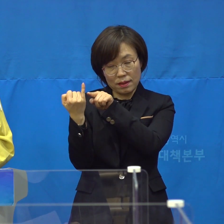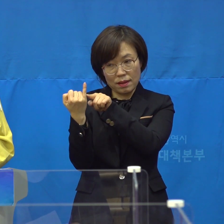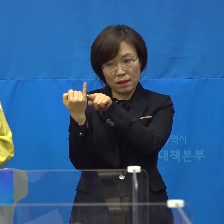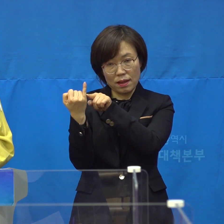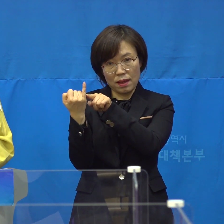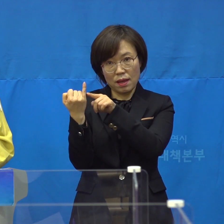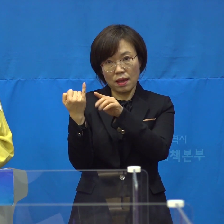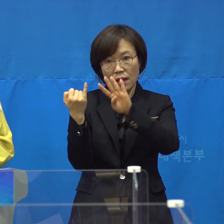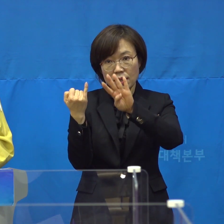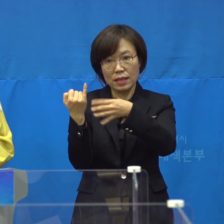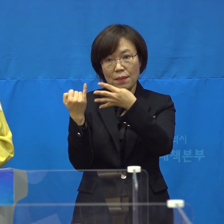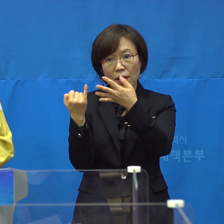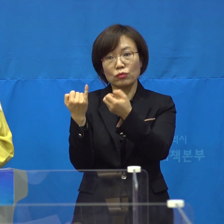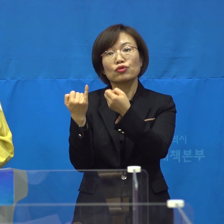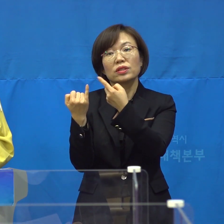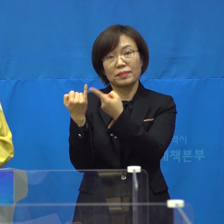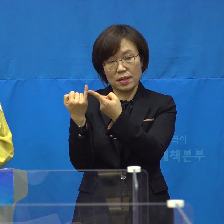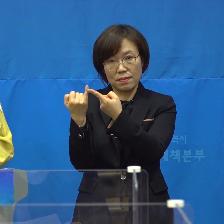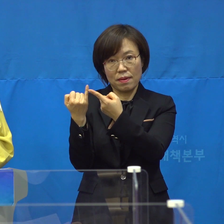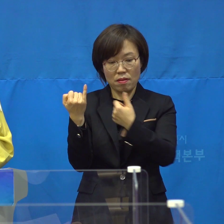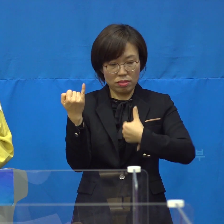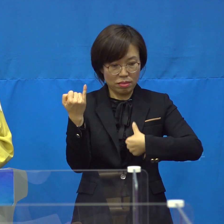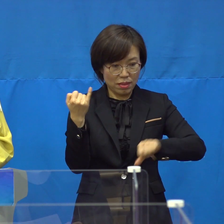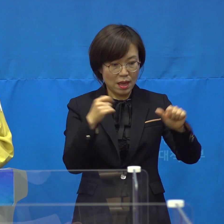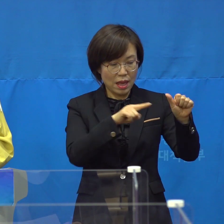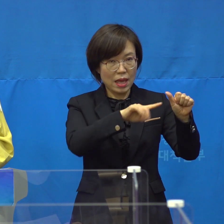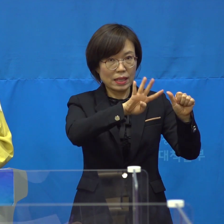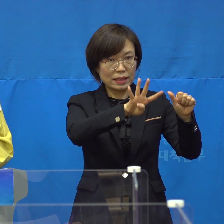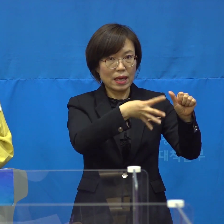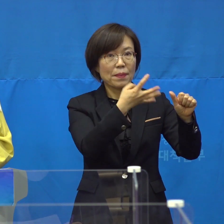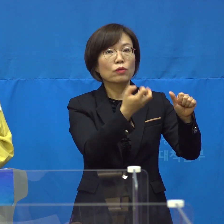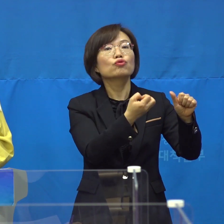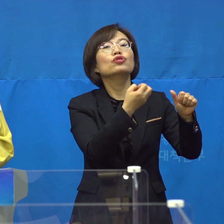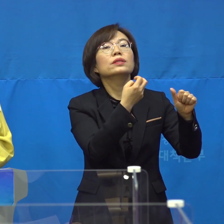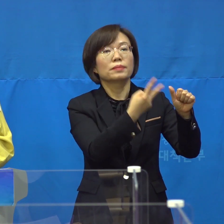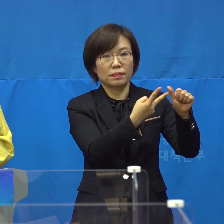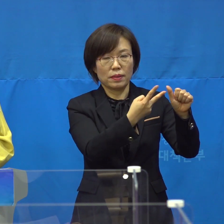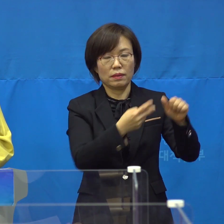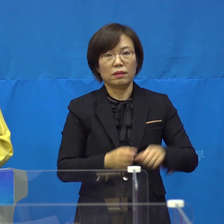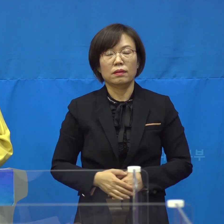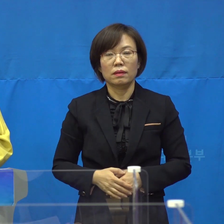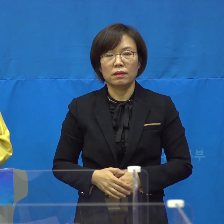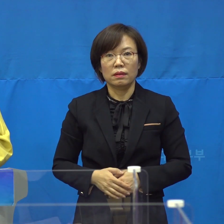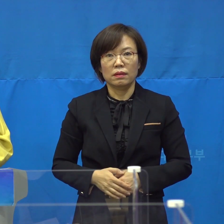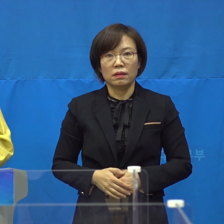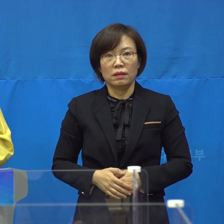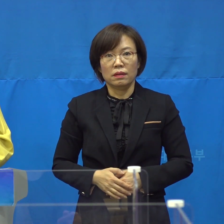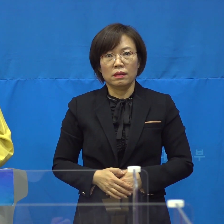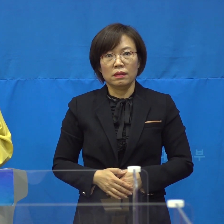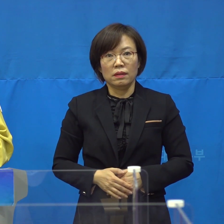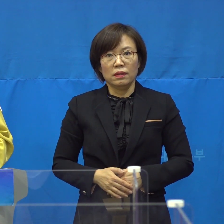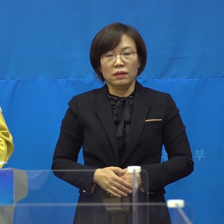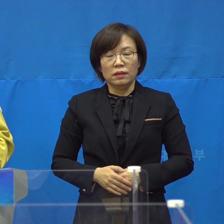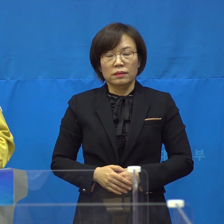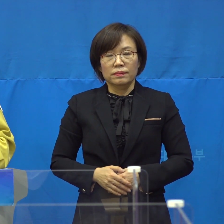부인인 울산 491번, 아들인 492번이 되겠습니다.